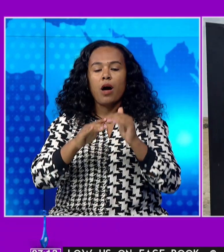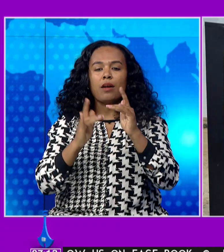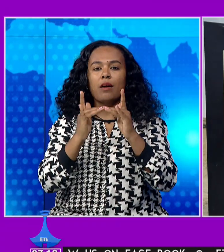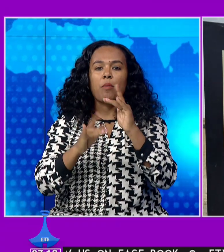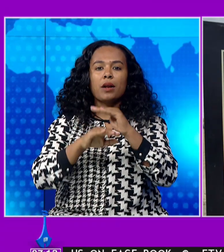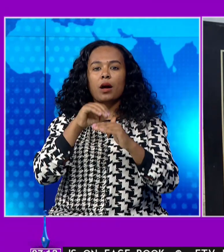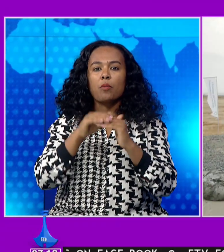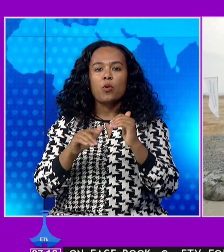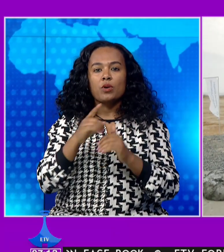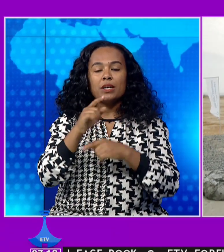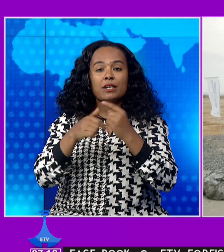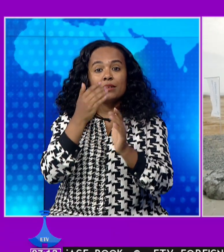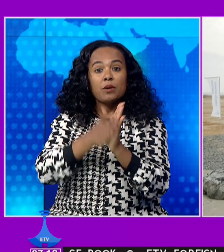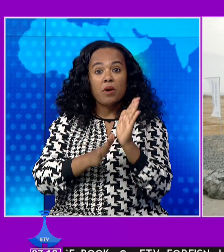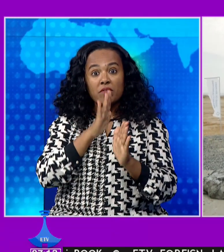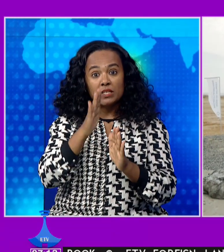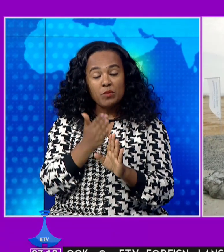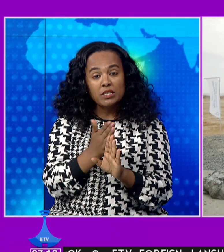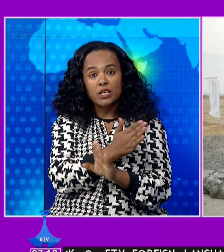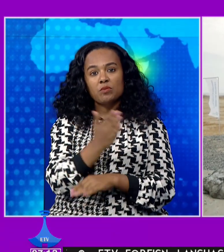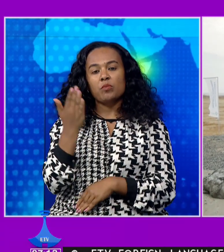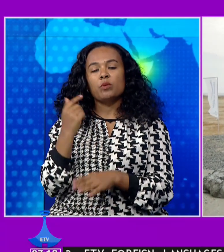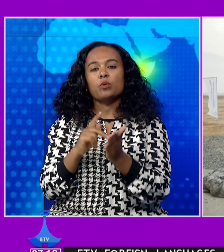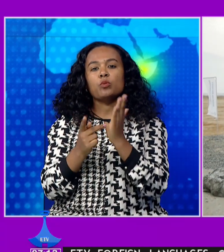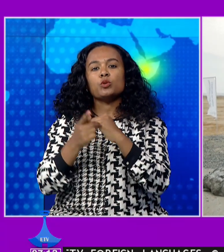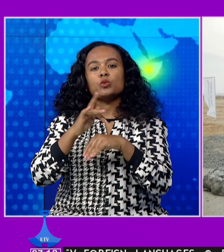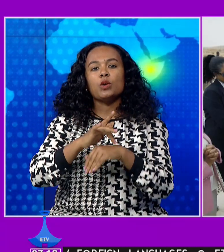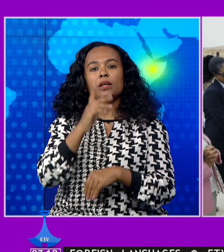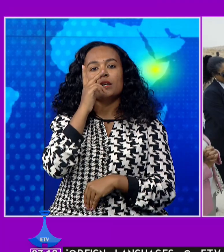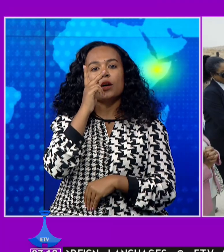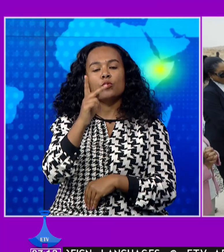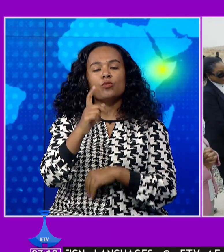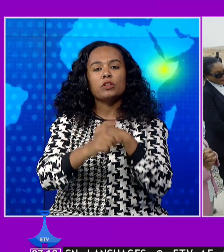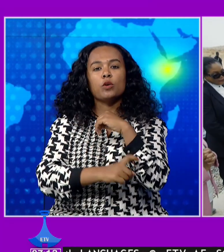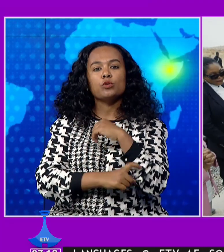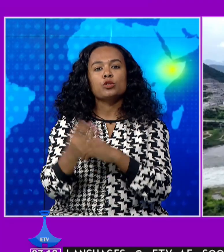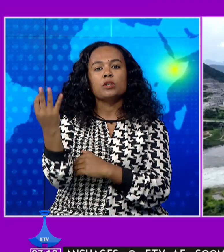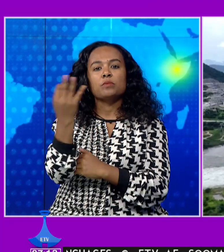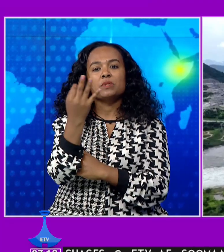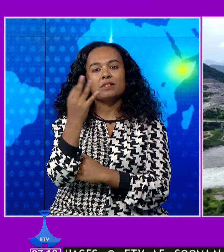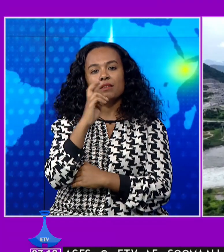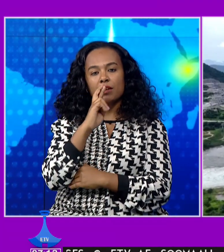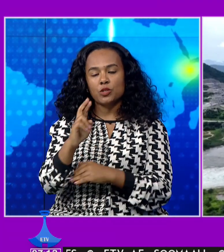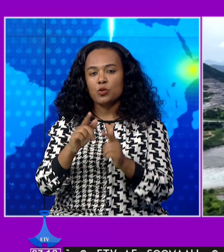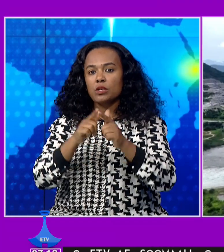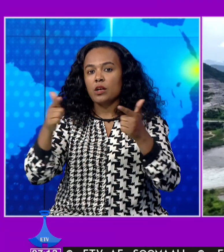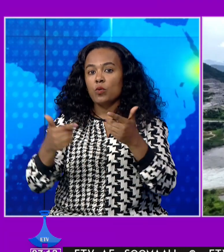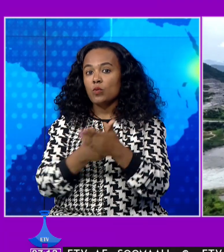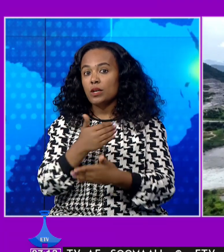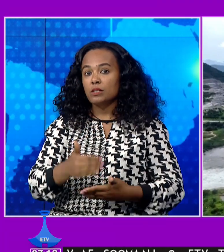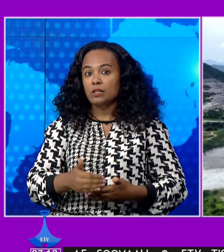ሂደት እንደማይፈጸም አስቀድሞም በነበሩ ፕሮጀክቶች ላይ የታዩ ፈተናዎች ምስክር ናቸው። እንደ ታላቁ ህዳሴ ግድብ